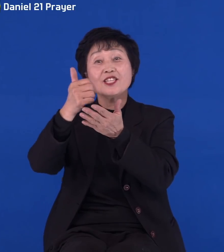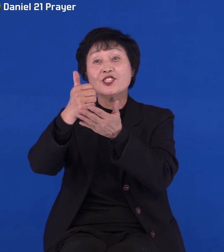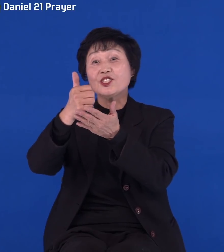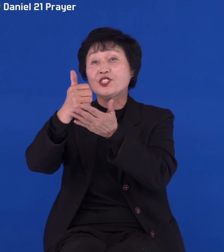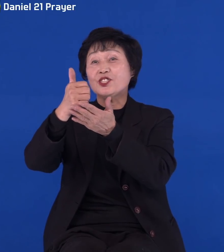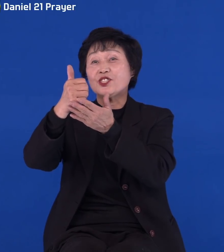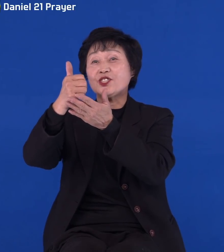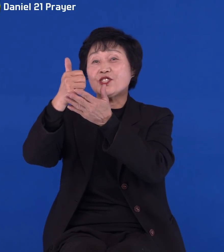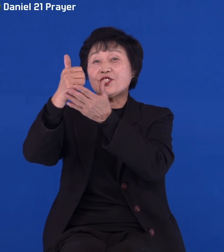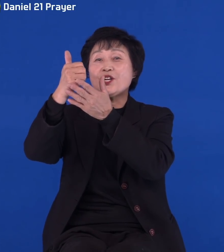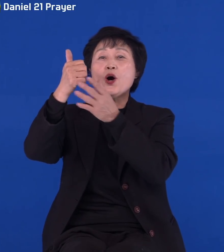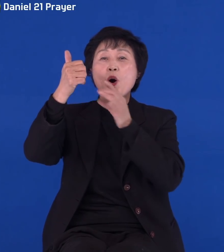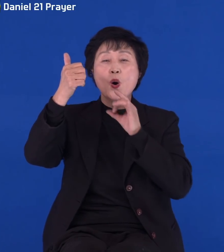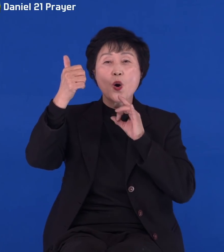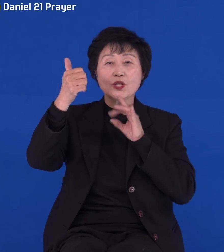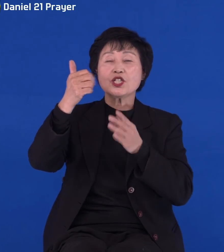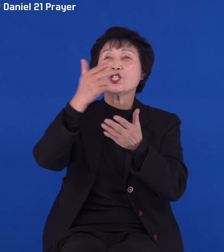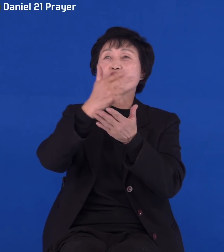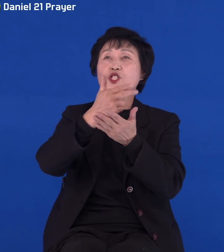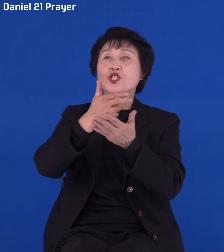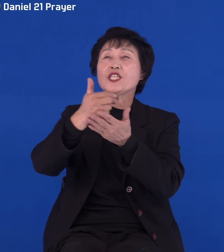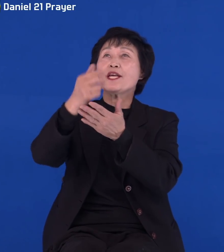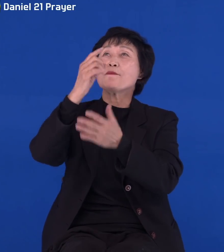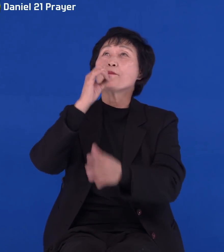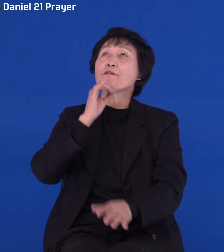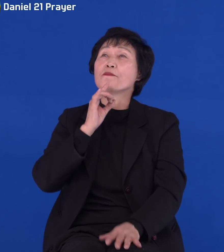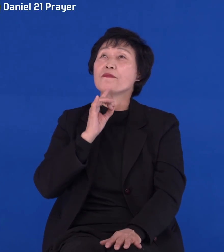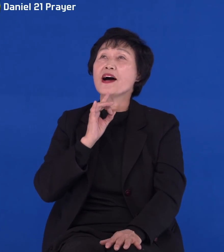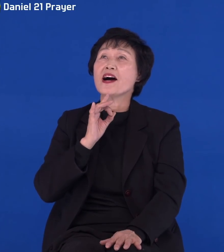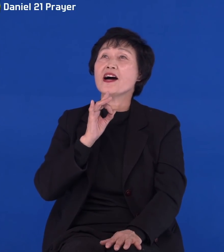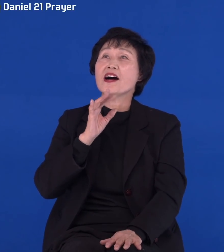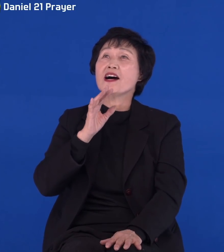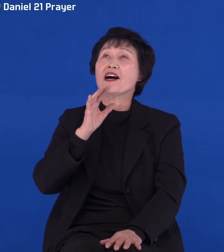예수, 오직